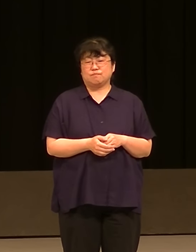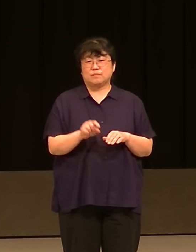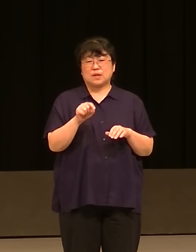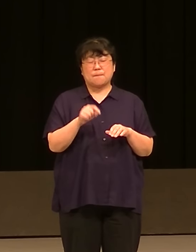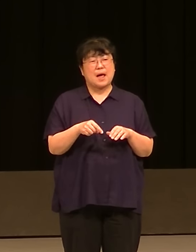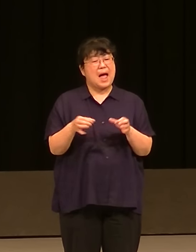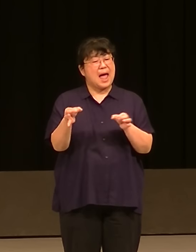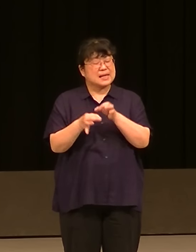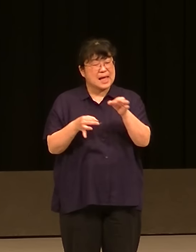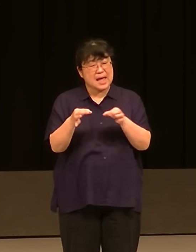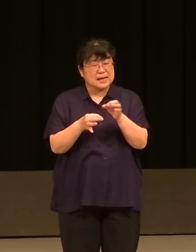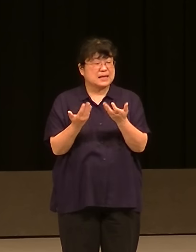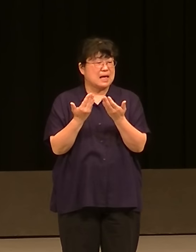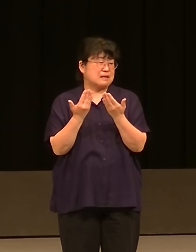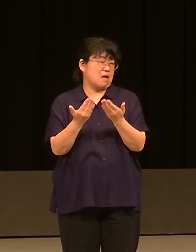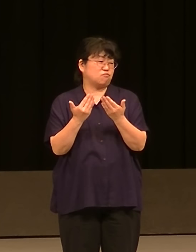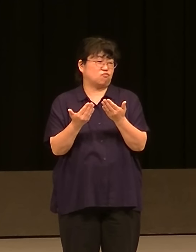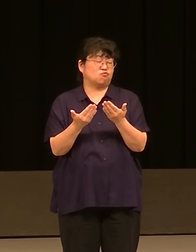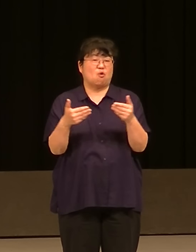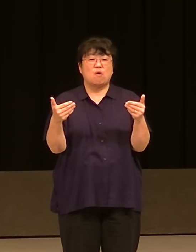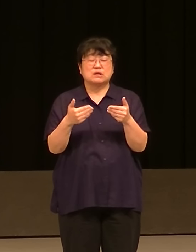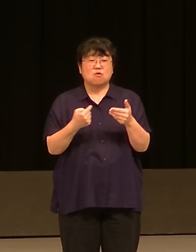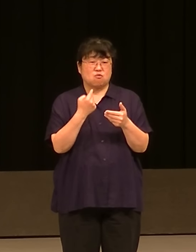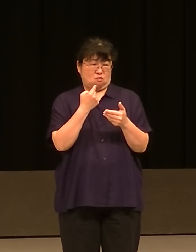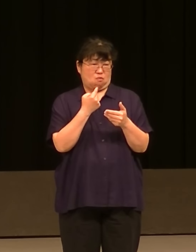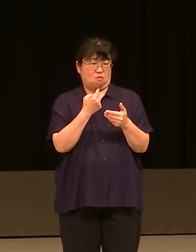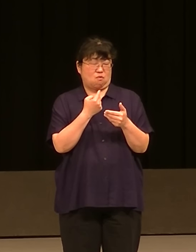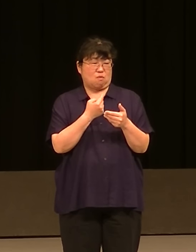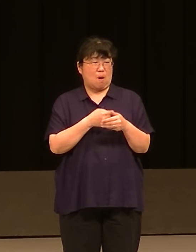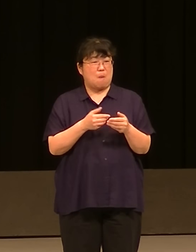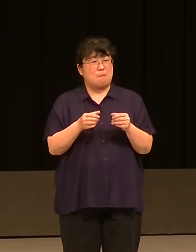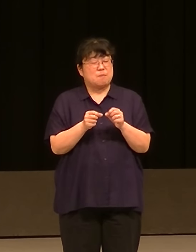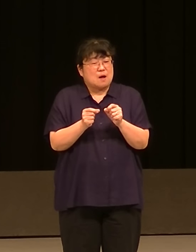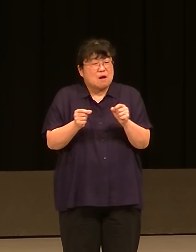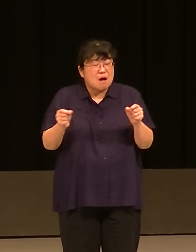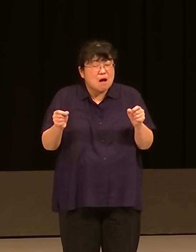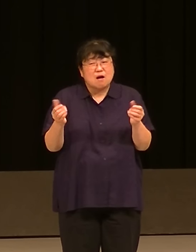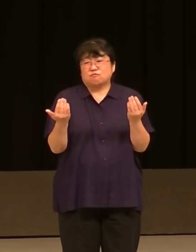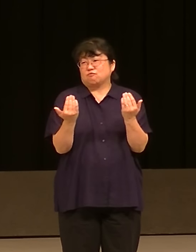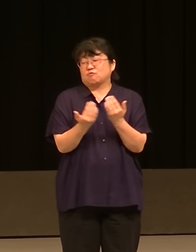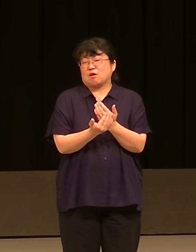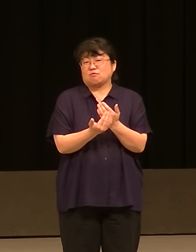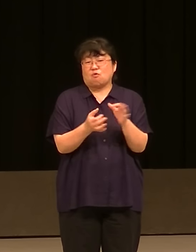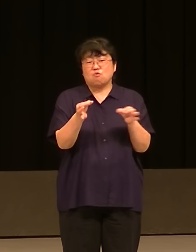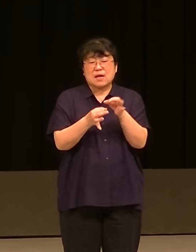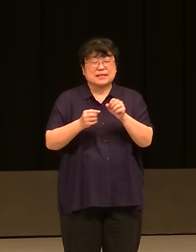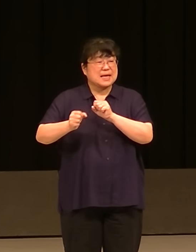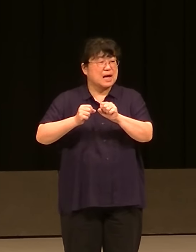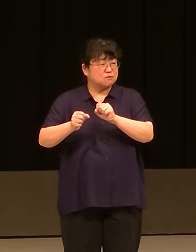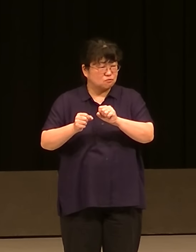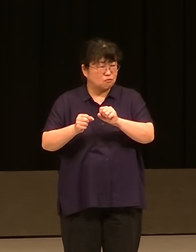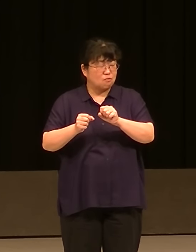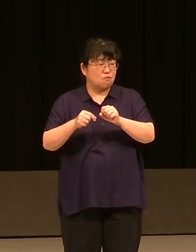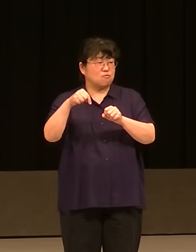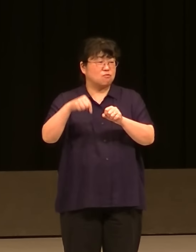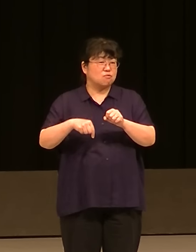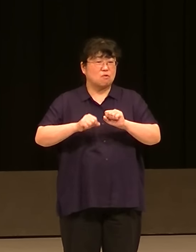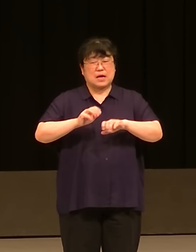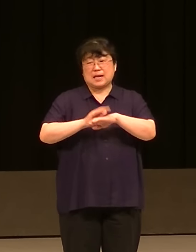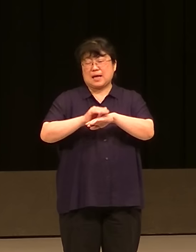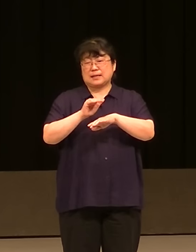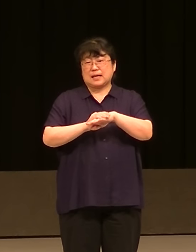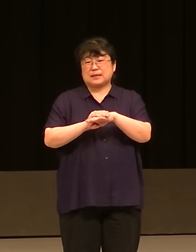スト、としての仕事、が長くなればなるほど、この経済活動というもののあり方